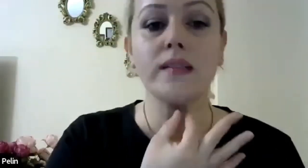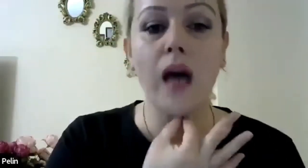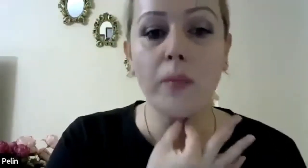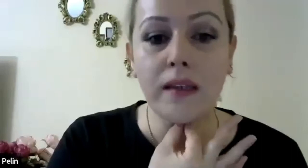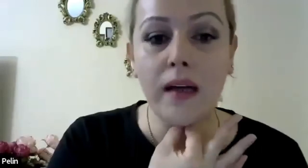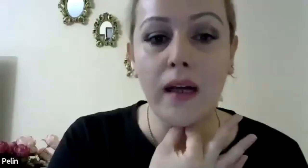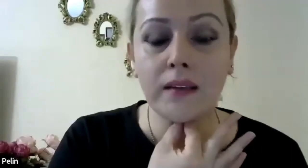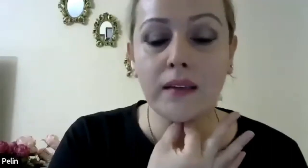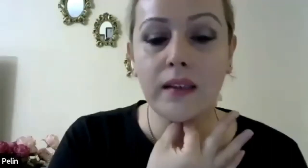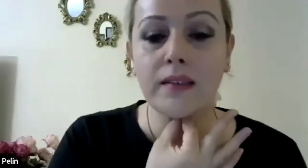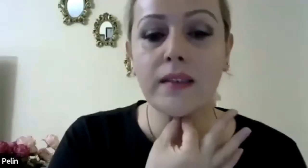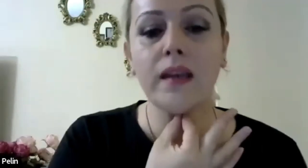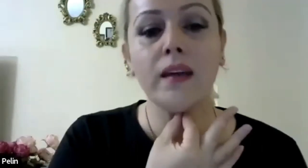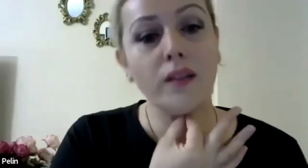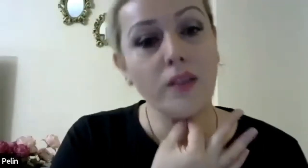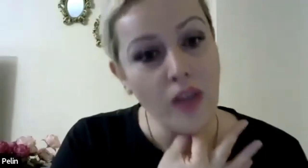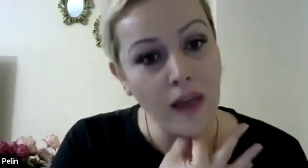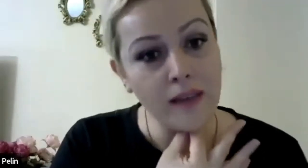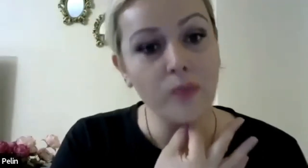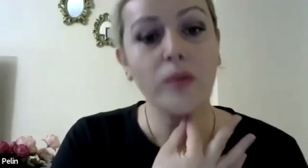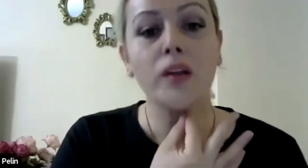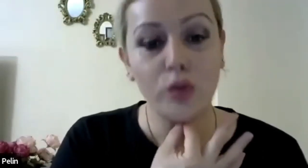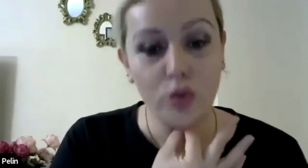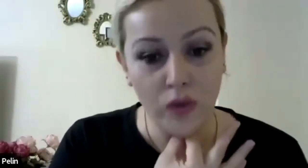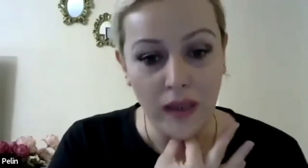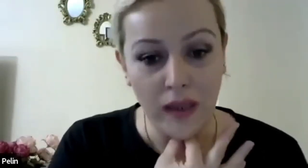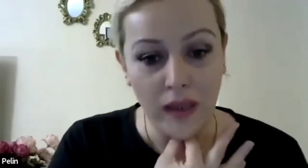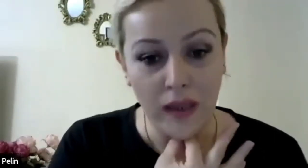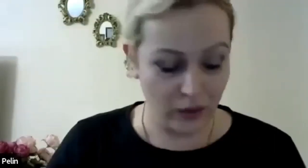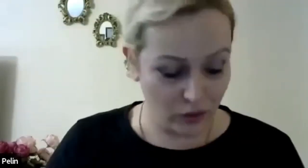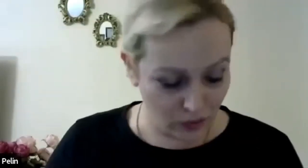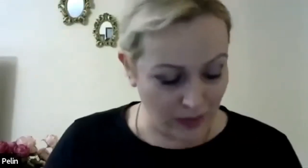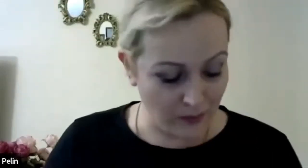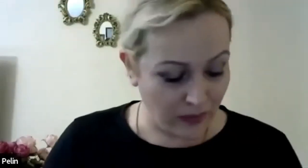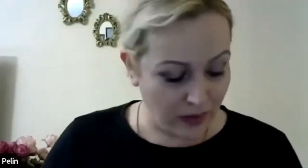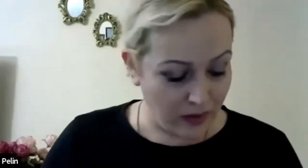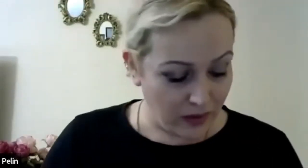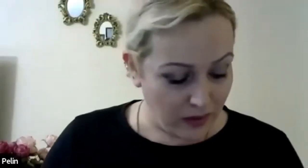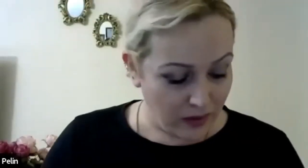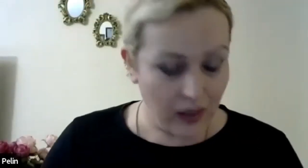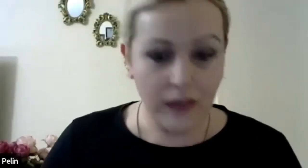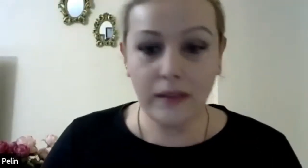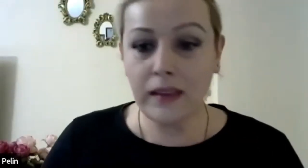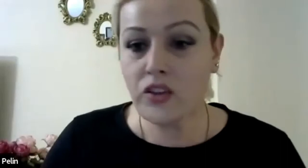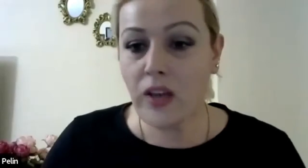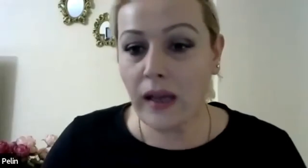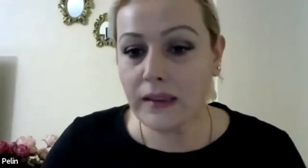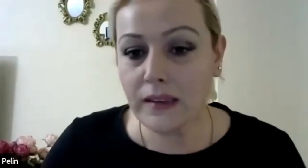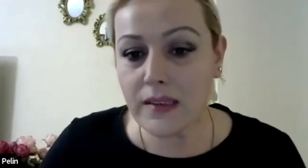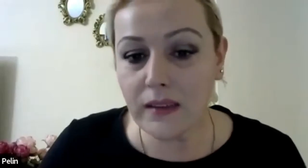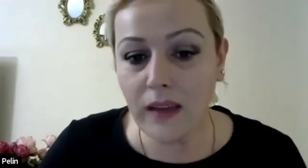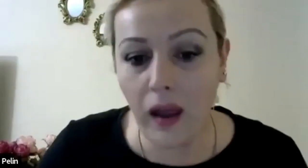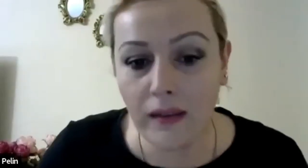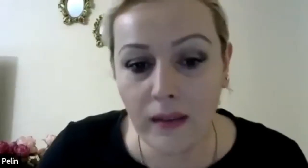sabit kaldığında ise rica ederim, lütfen anlamına geliyor. Güzel. Adın ne işareti nasıldı? Adın